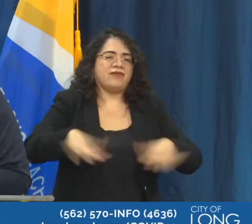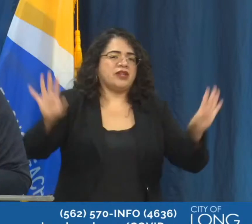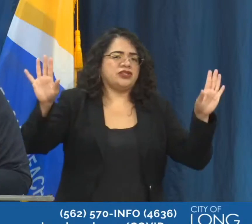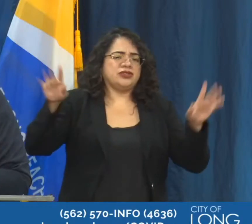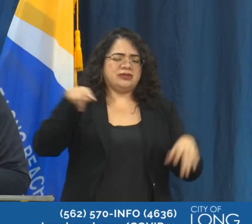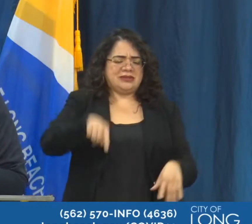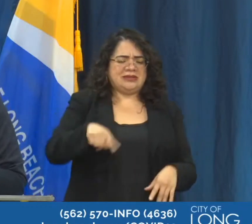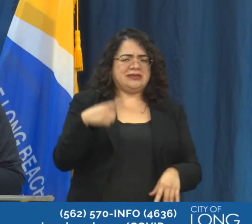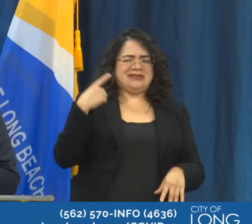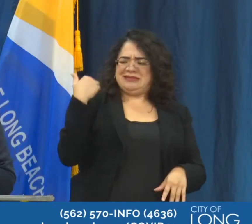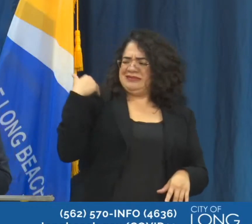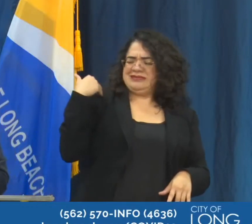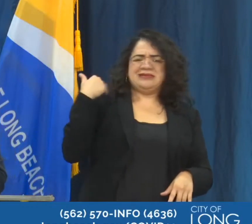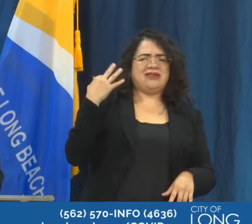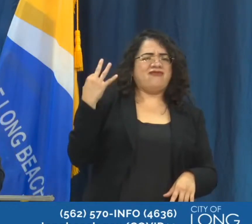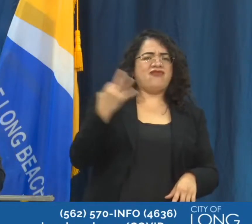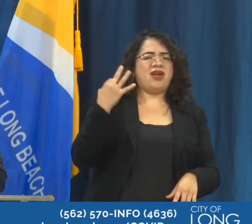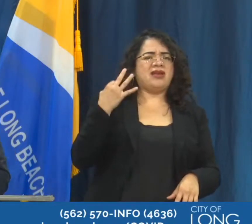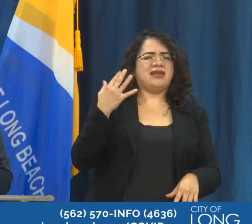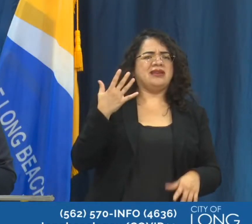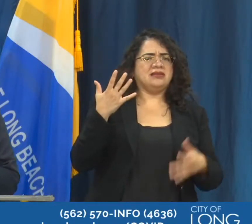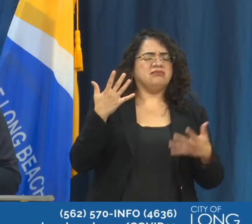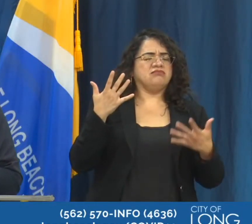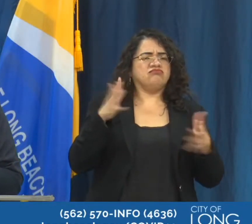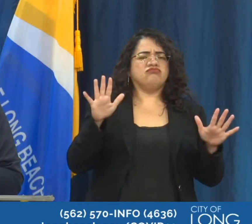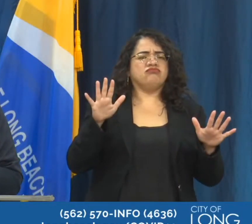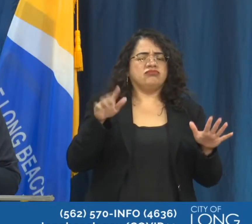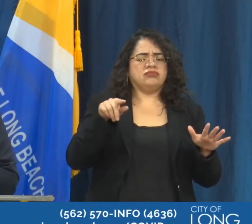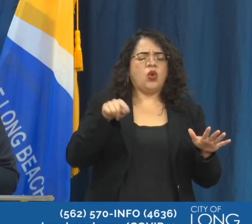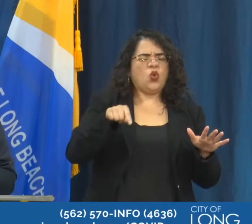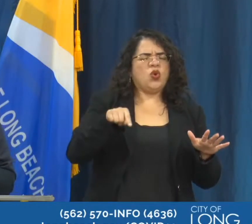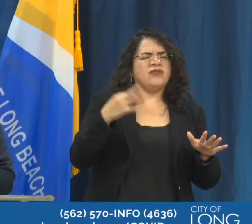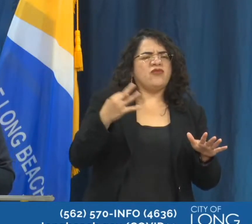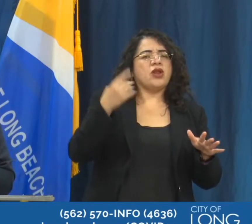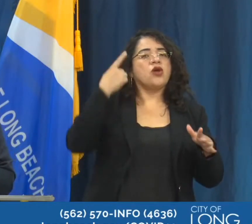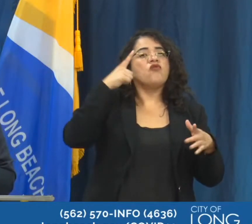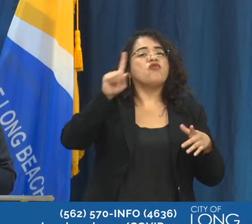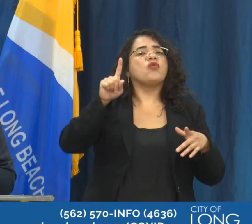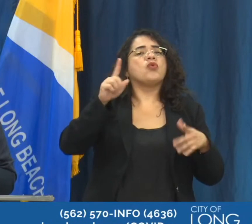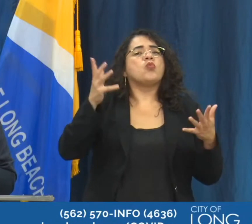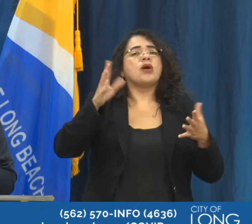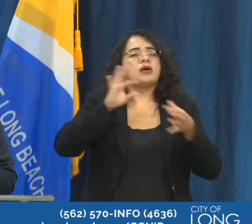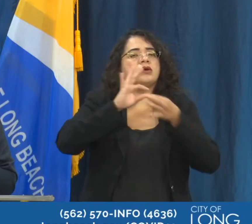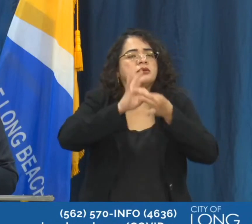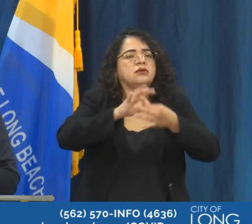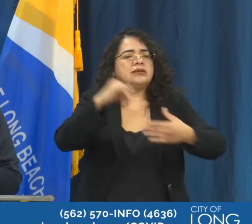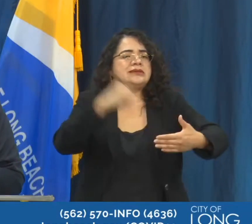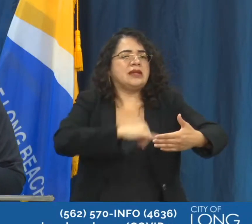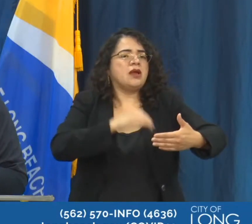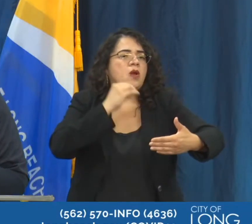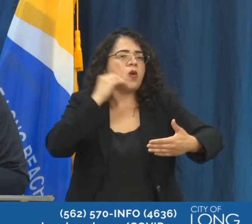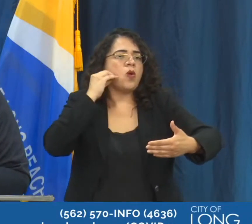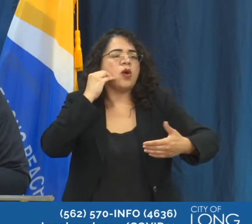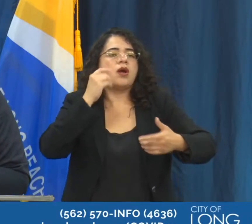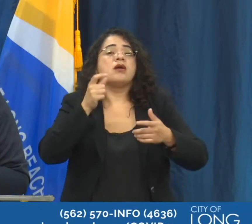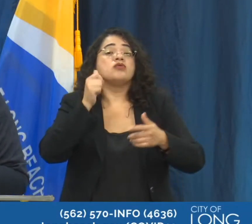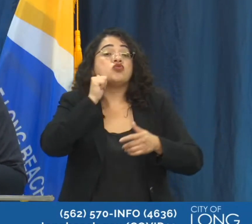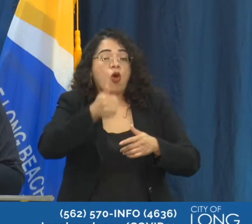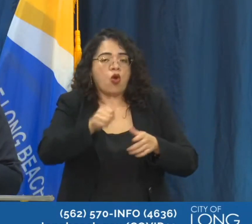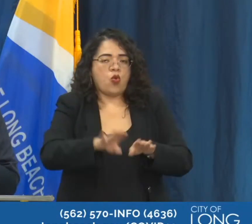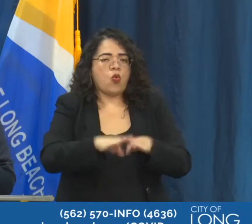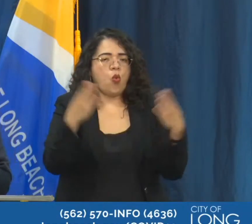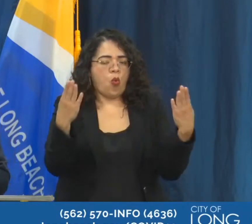este viernes ha pasado algunas otras pautas para nuestras ordenes de quedarnos en casa a partir de mañana